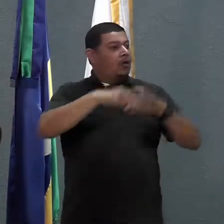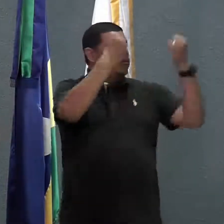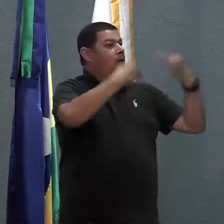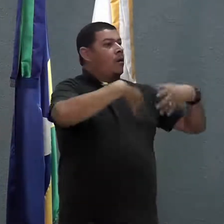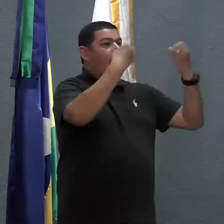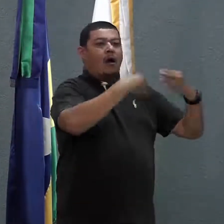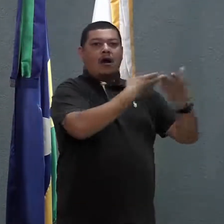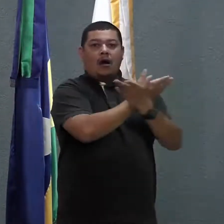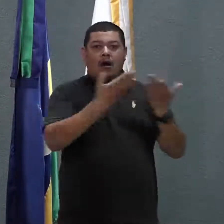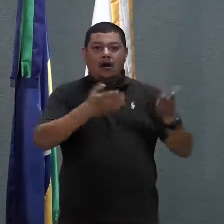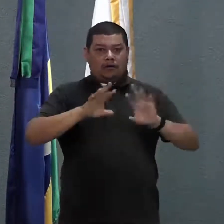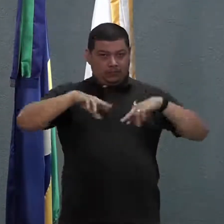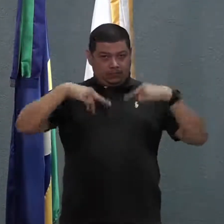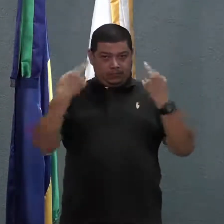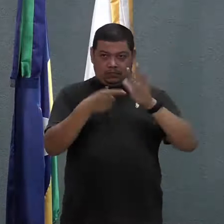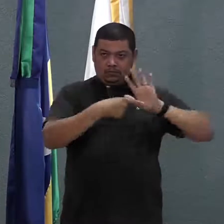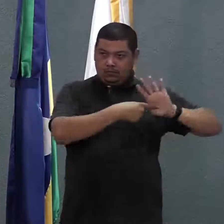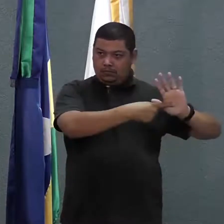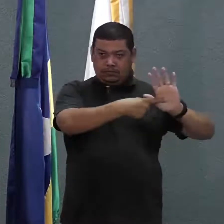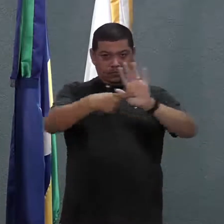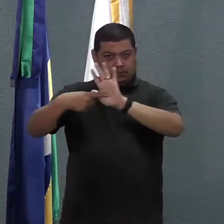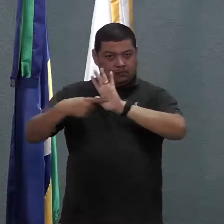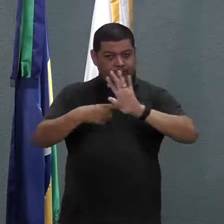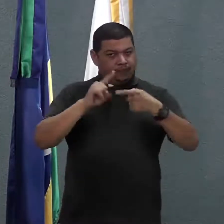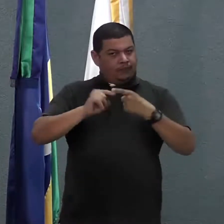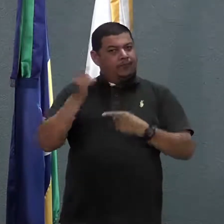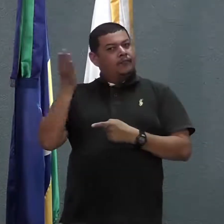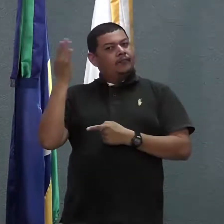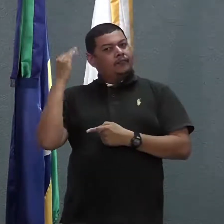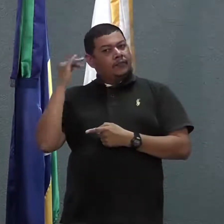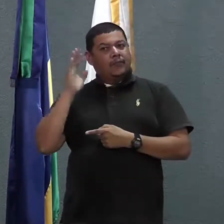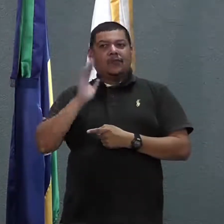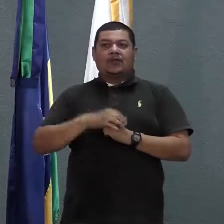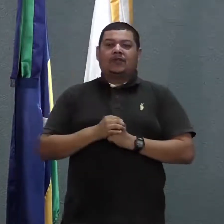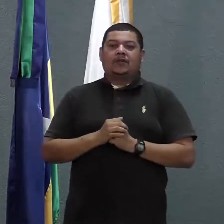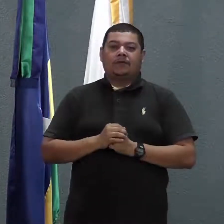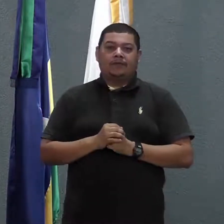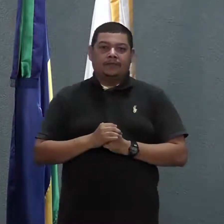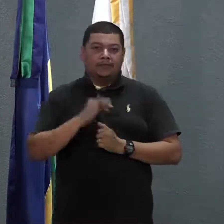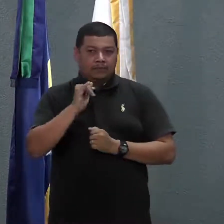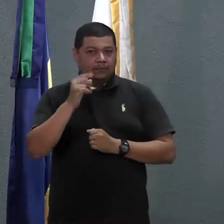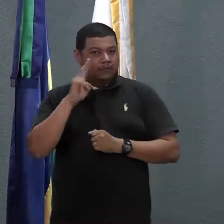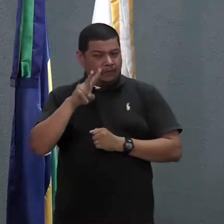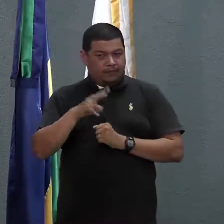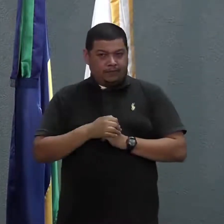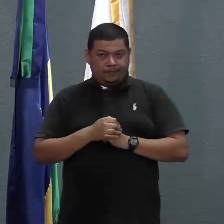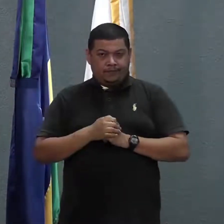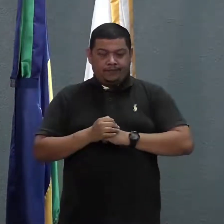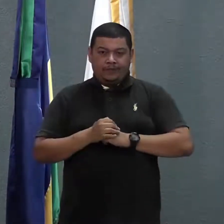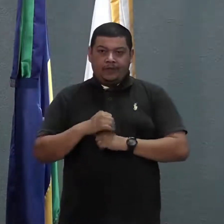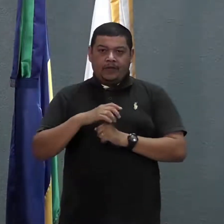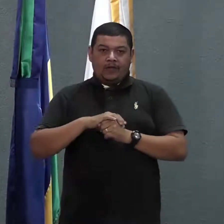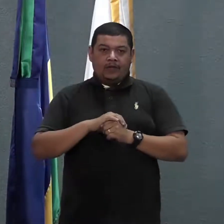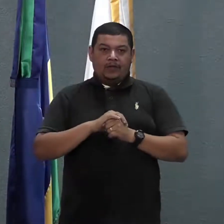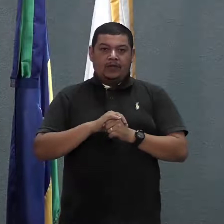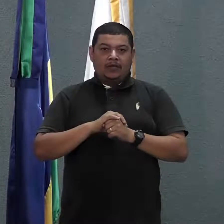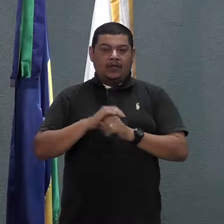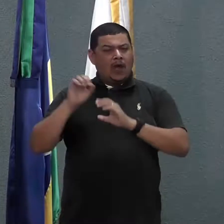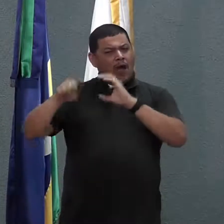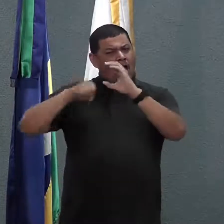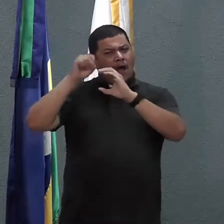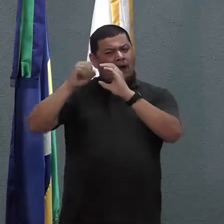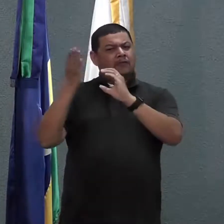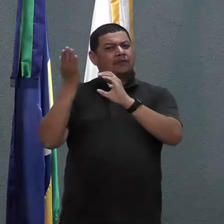também para essa reunião. Quando a Irapuru for feita, se vocês verem em vídeos que correm na internet,